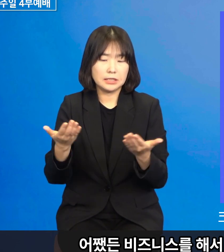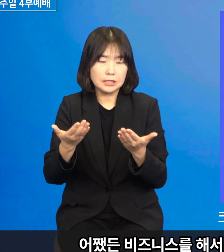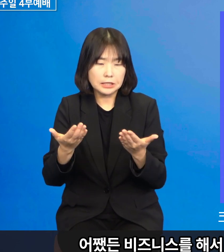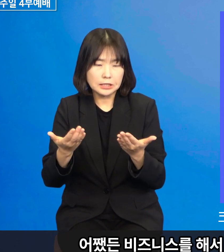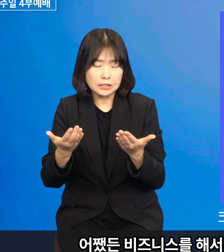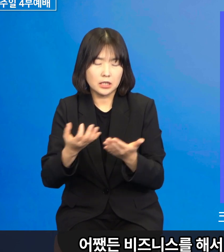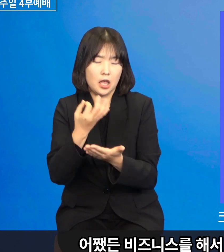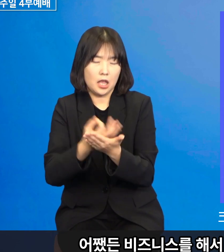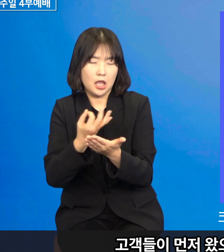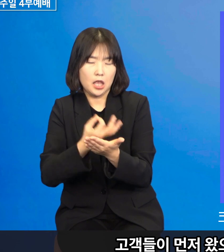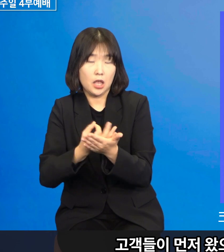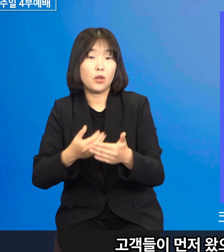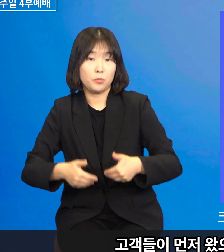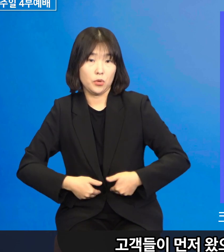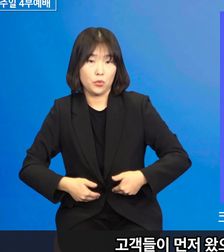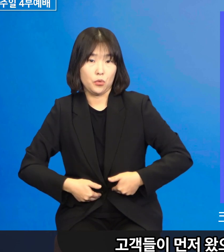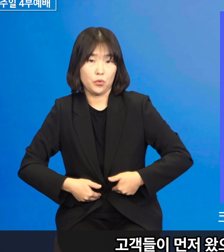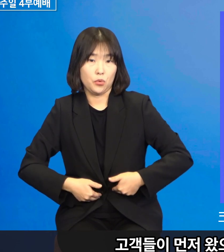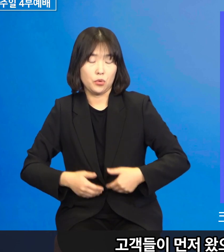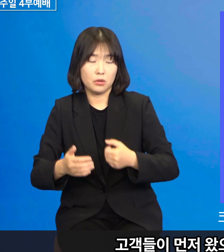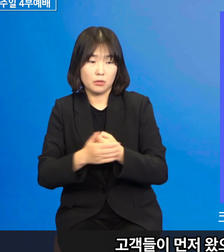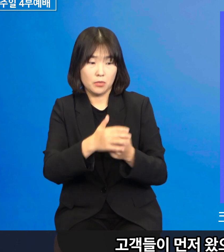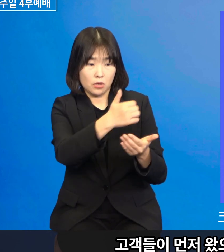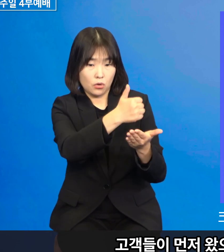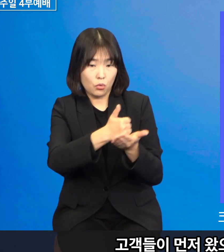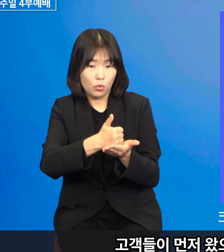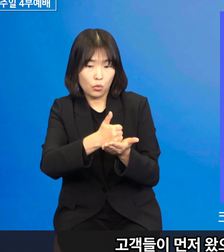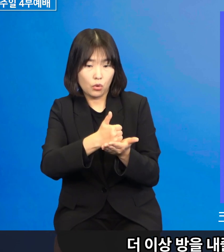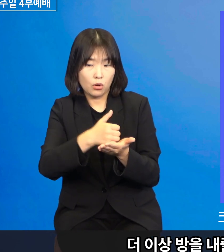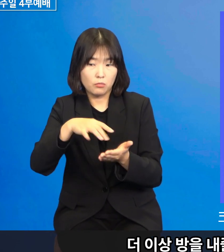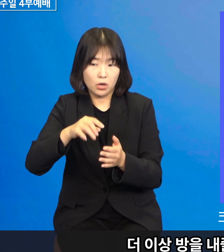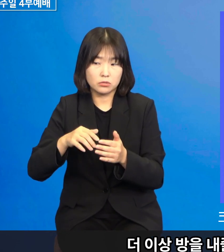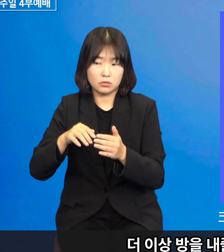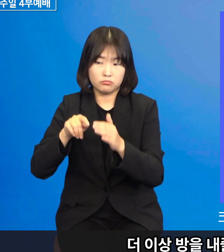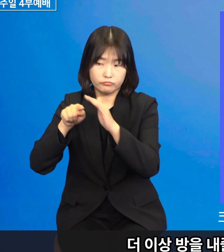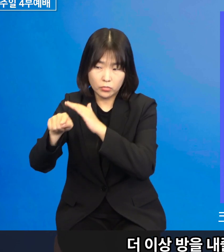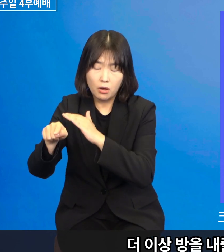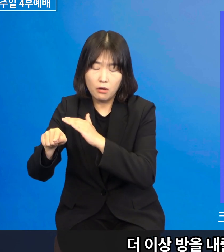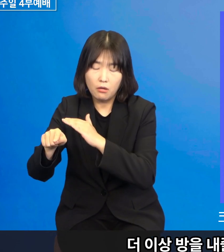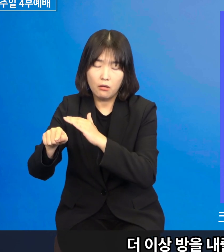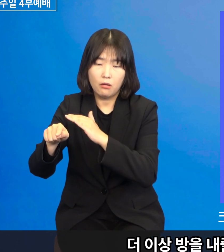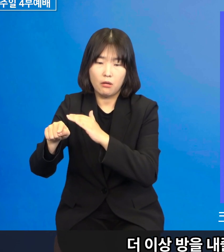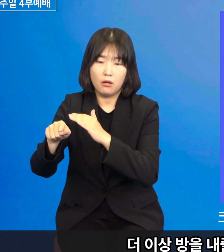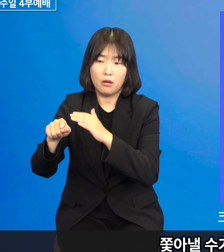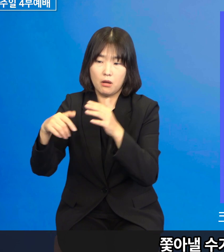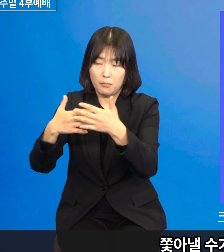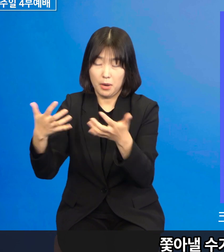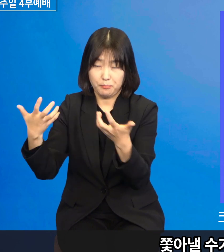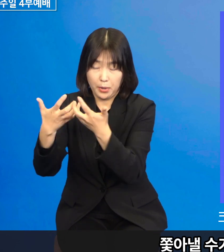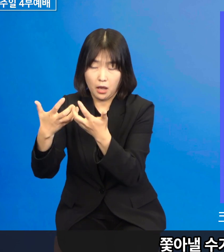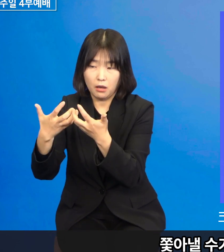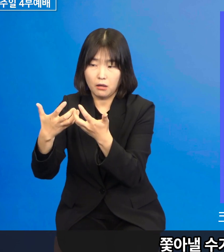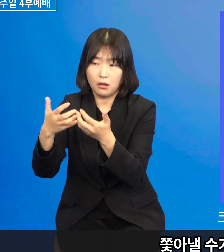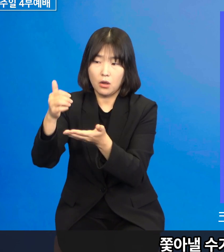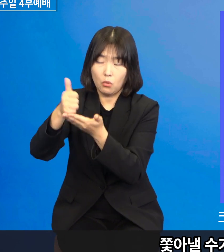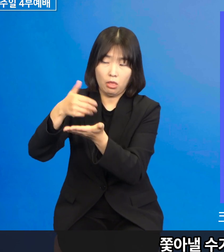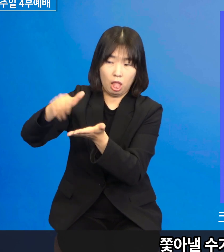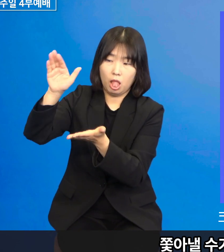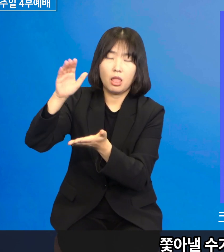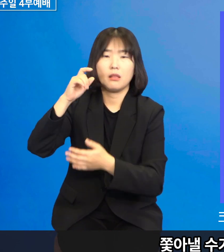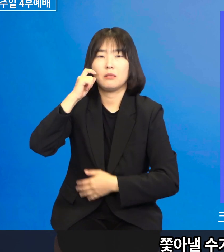수익을 얻어야 했기 때문에 고객들이 먼저 왔으면 당연히 꽉 찼으면 더 이상 방을 내줄 수가 없는 것이죠. 쫓아낼 수가 없는